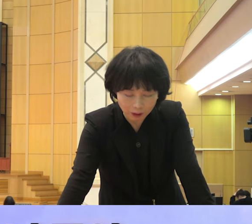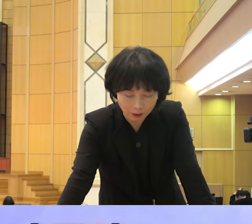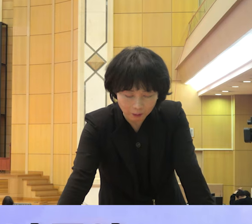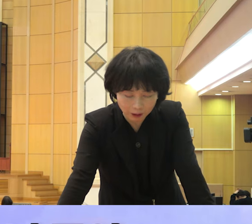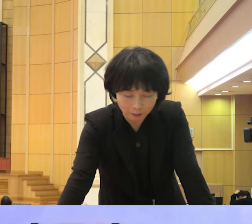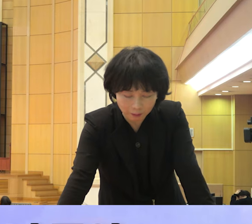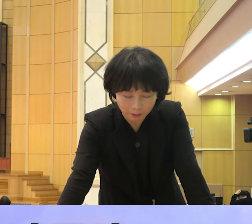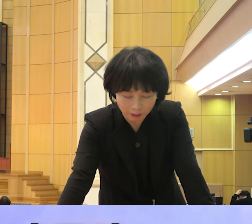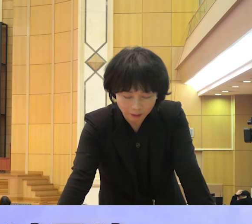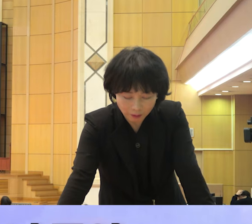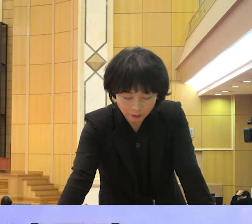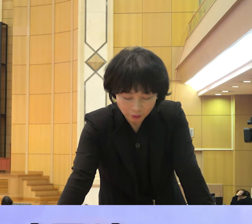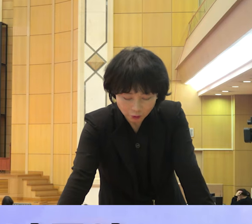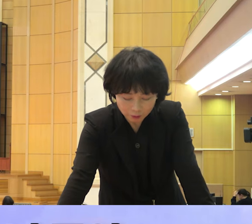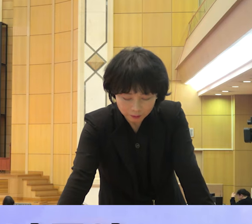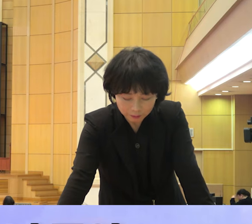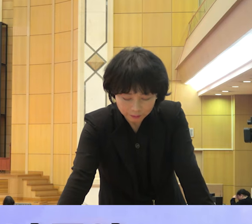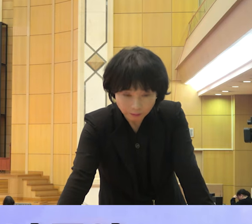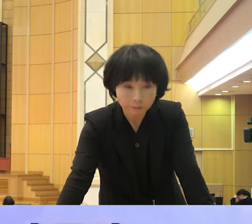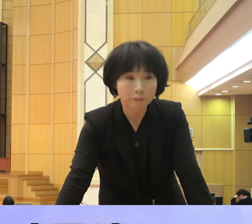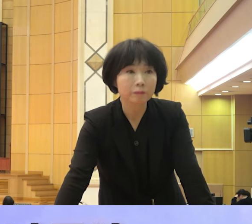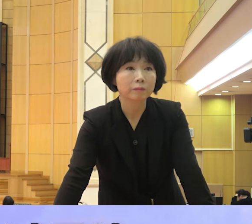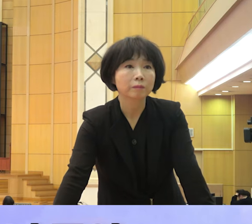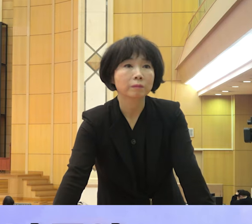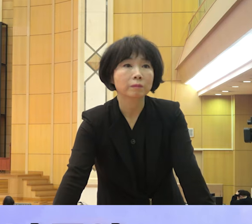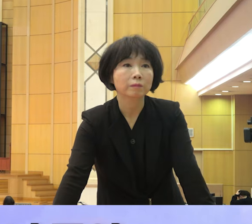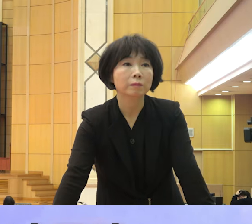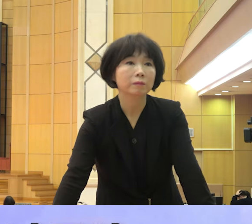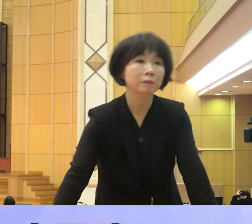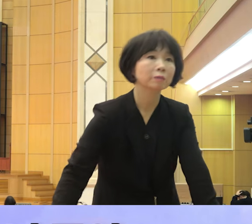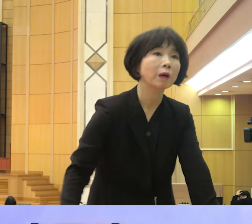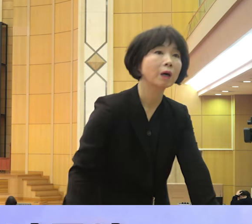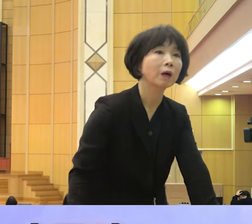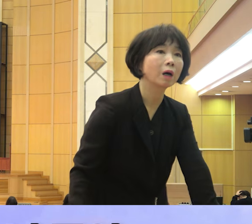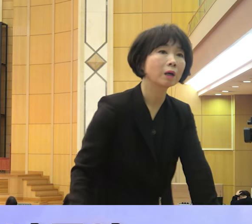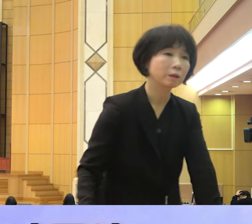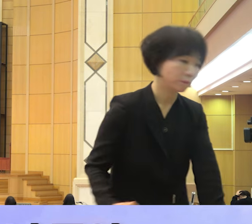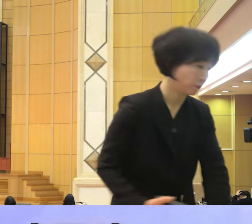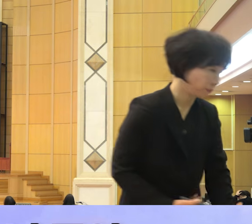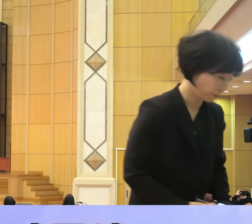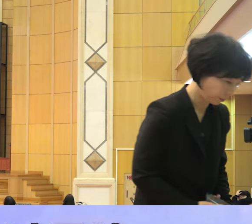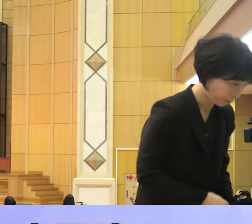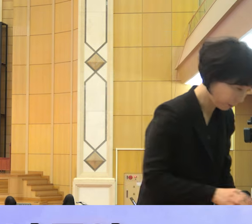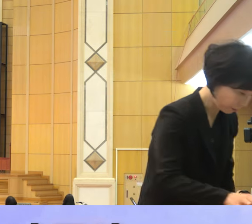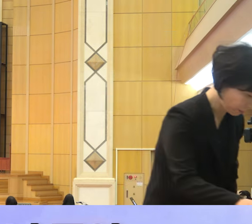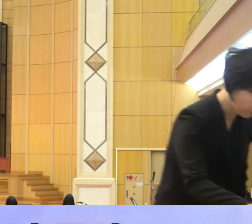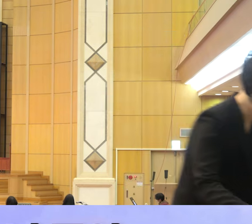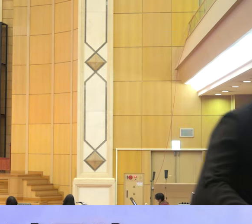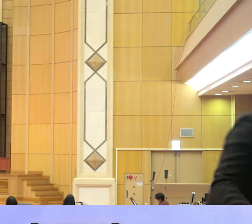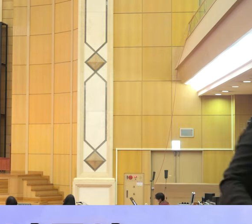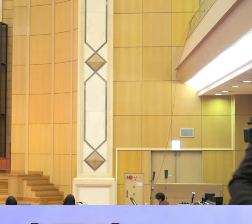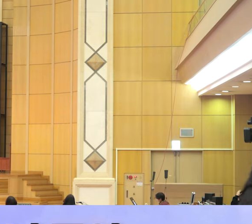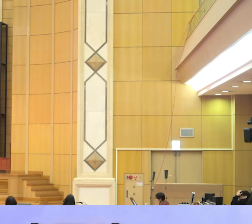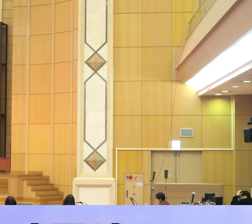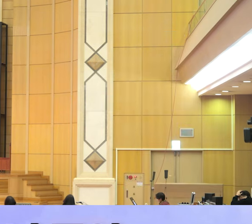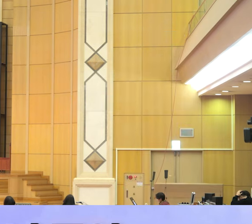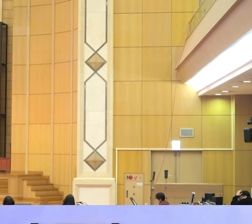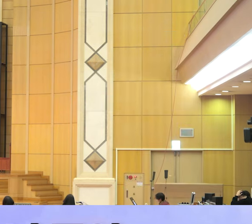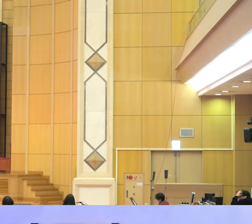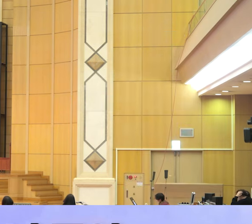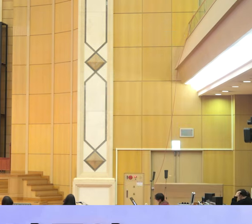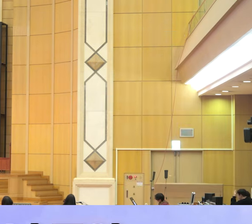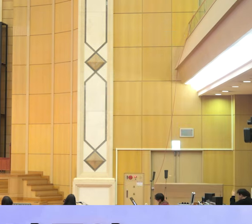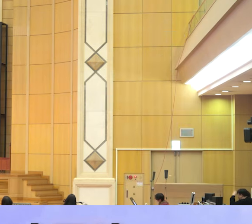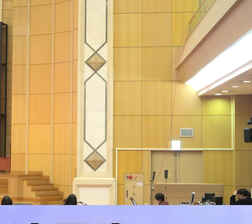붙잡고 이 말씀을 마음에 담고 한 주간도 살아갈 때 생명의 역사와 그리고 축복의 역사와